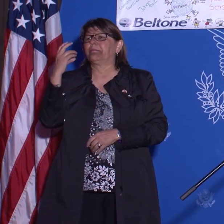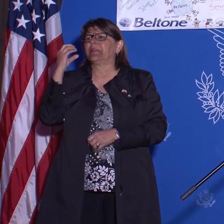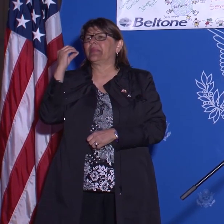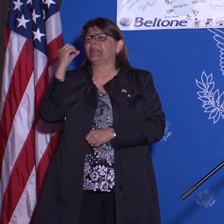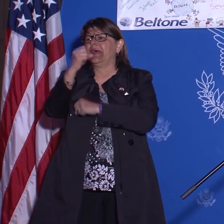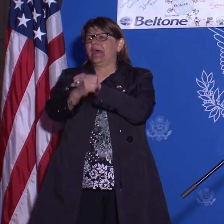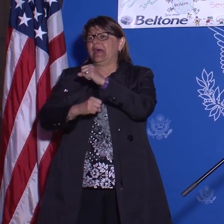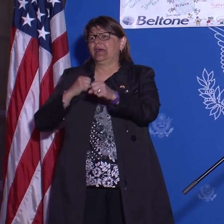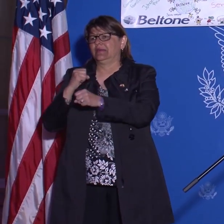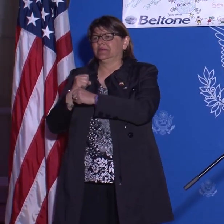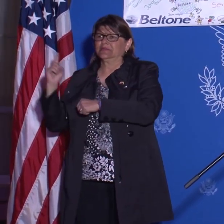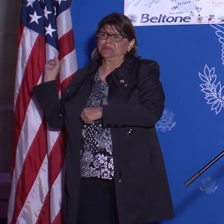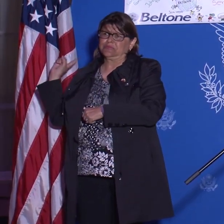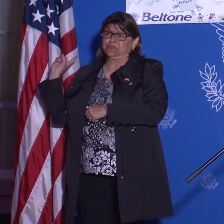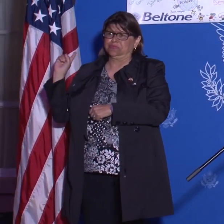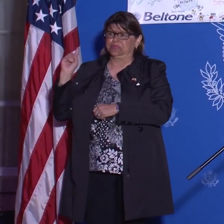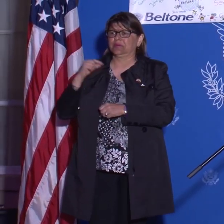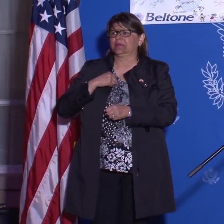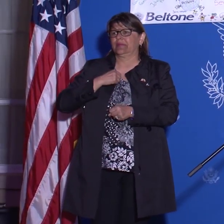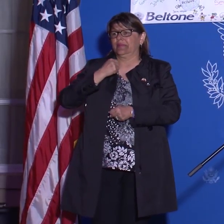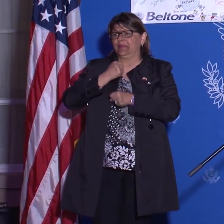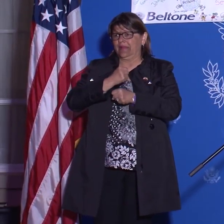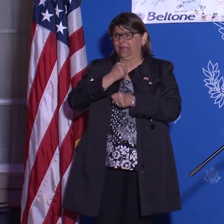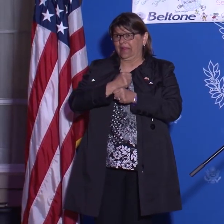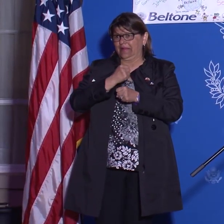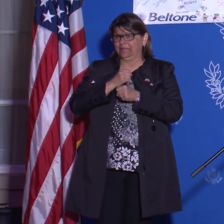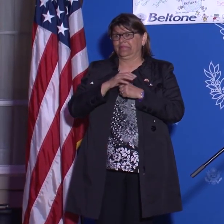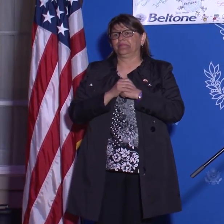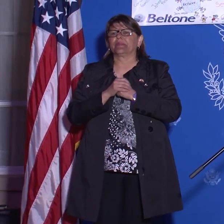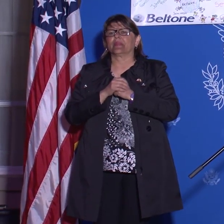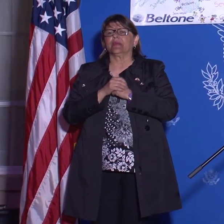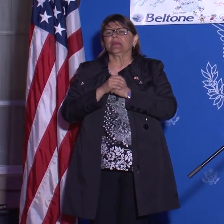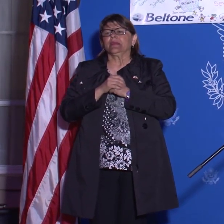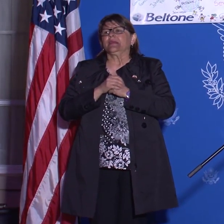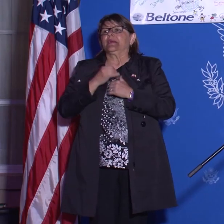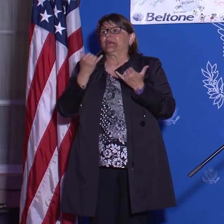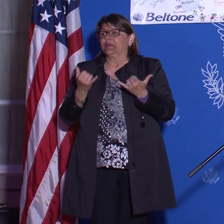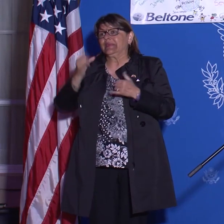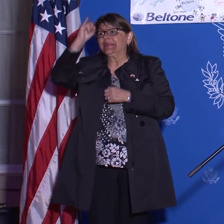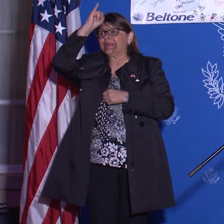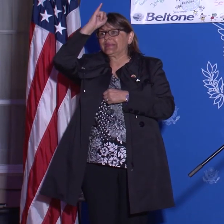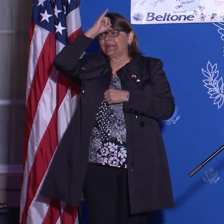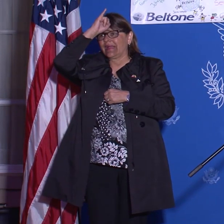ser modelo lingüístico y lo llevo realizando durante 20 años en ICAL.